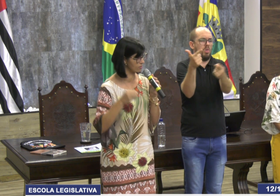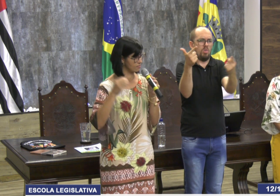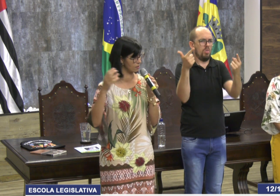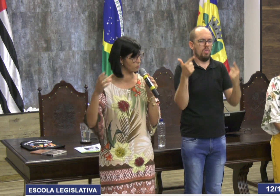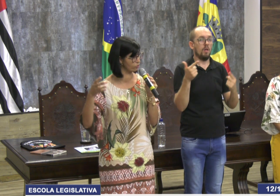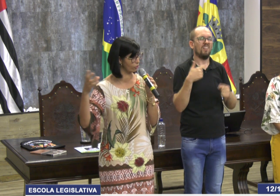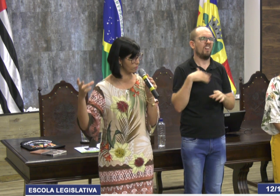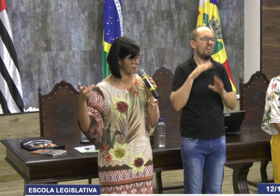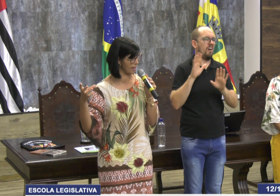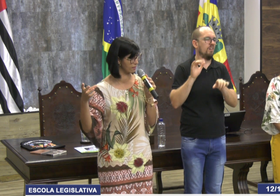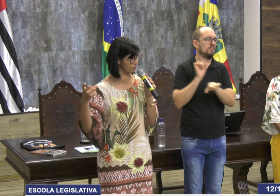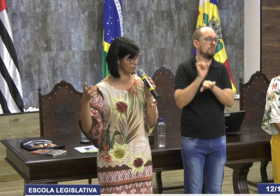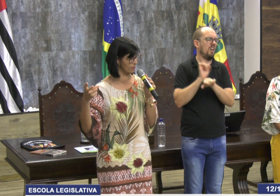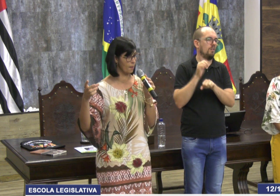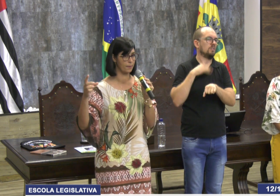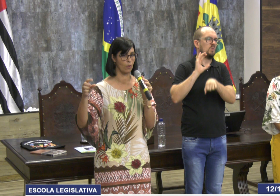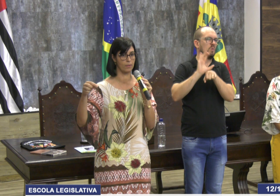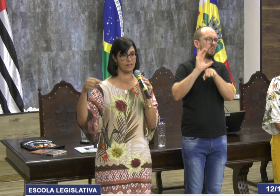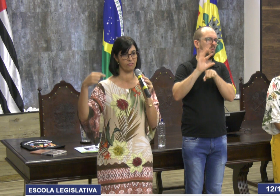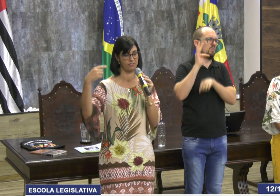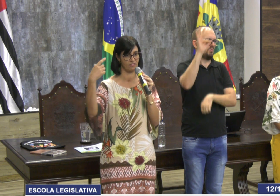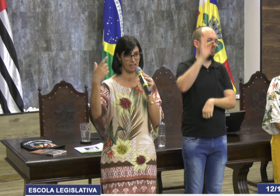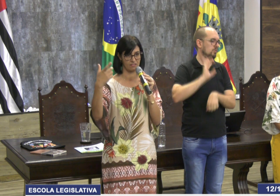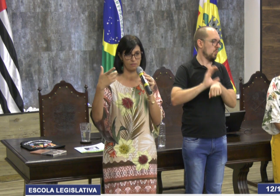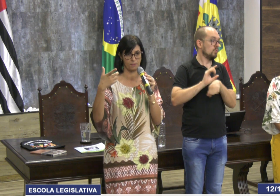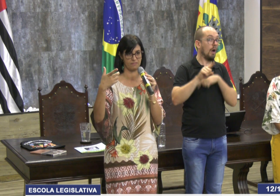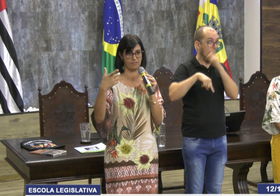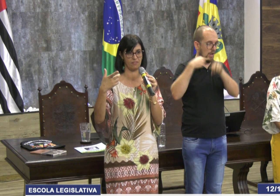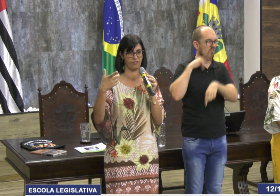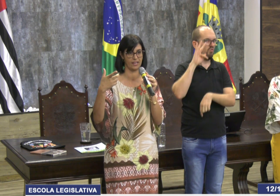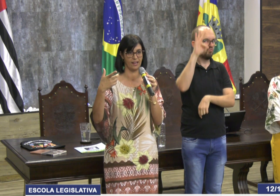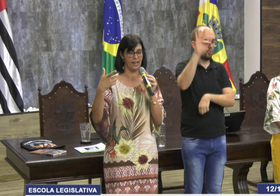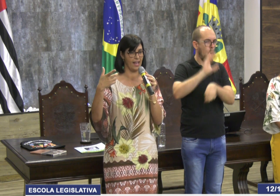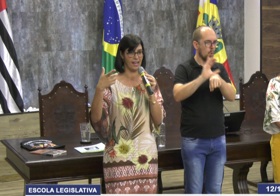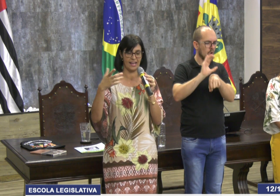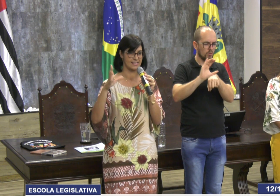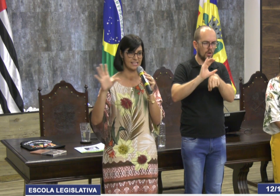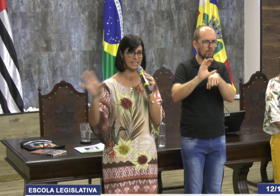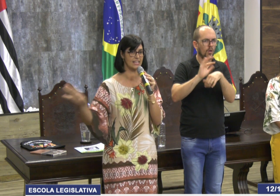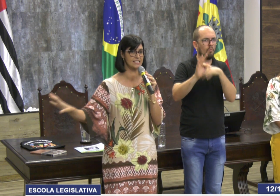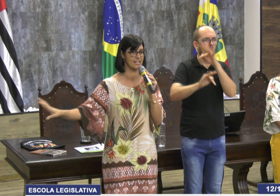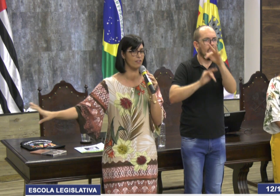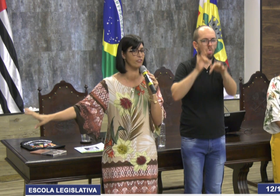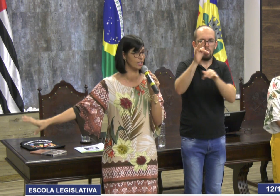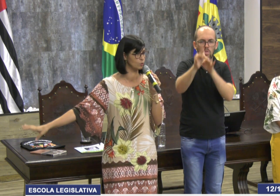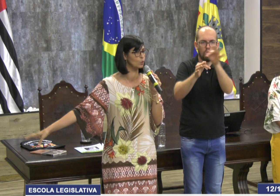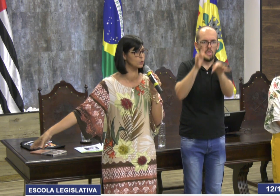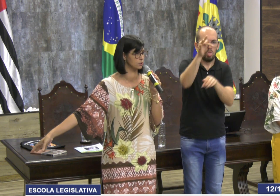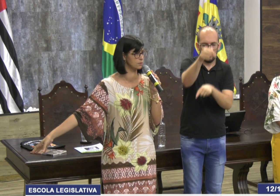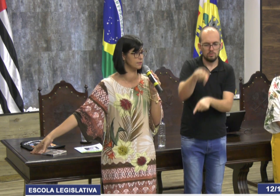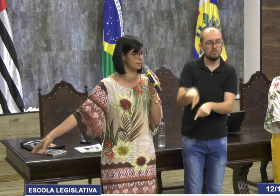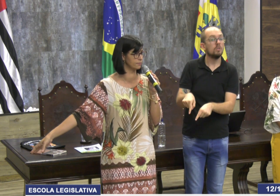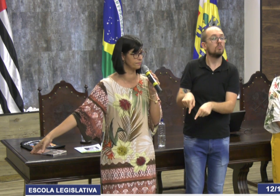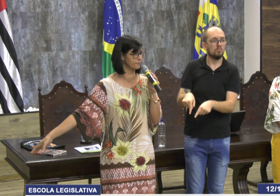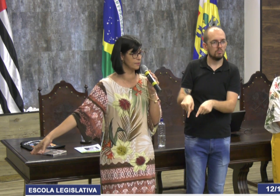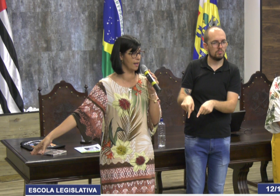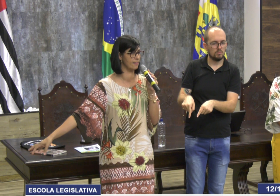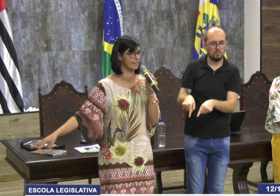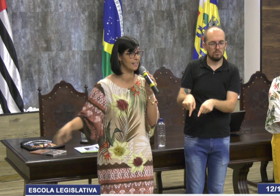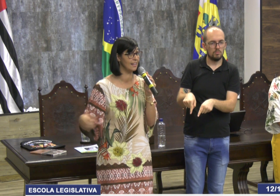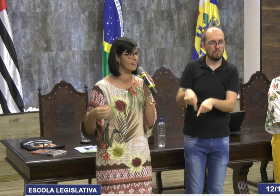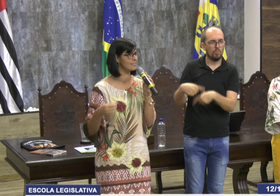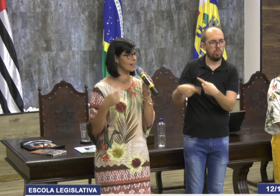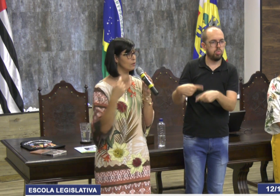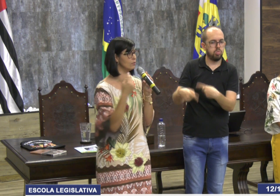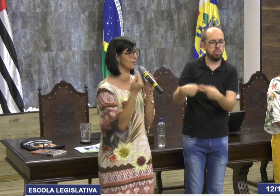esperar nós sermos formados para uma deficiência específica, essa criança ela fica no colchãozinho.